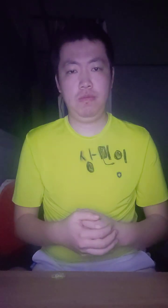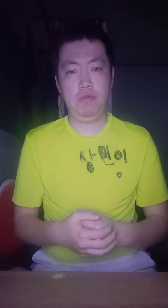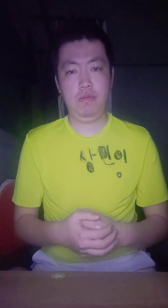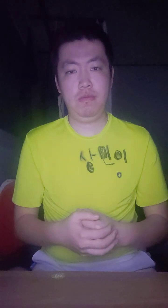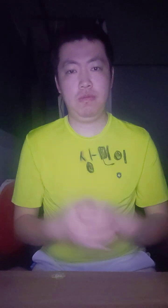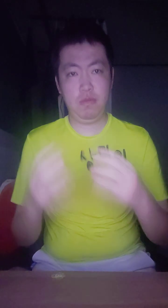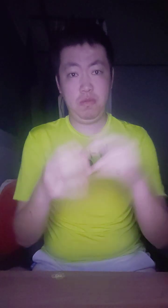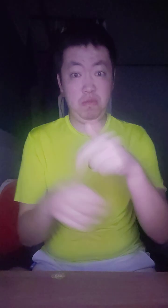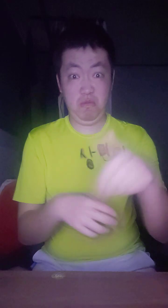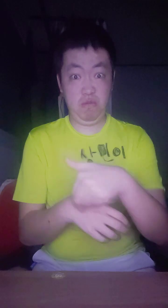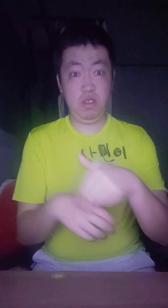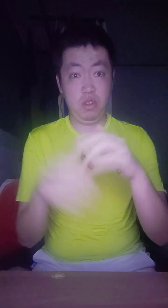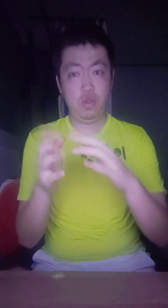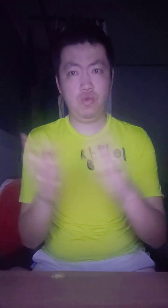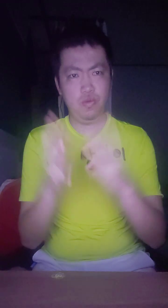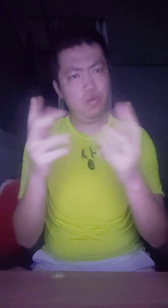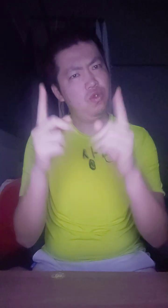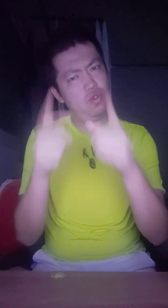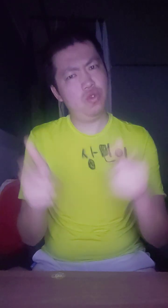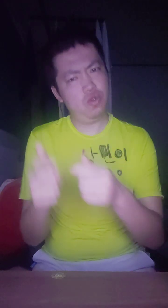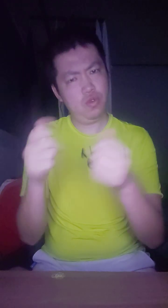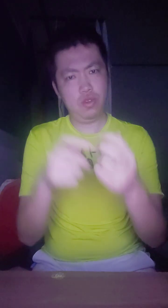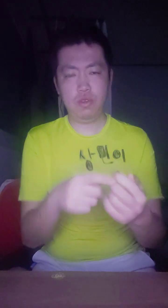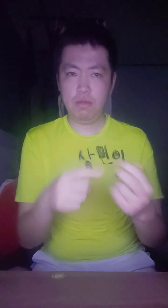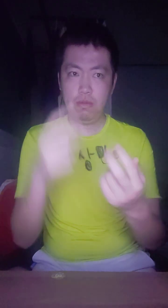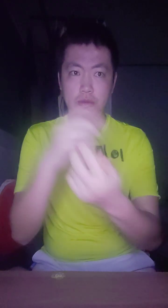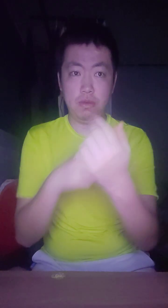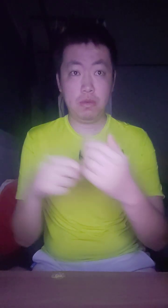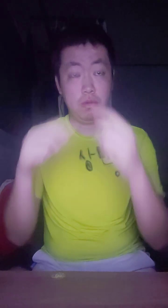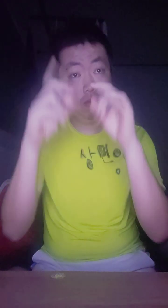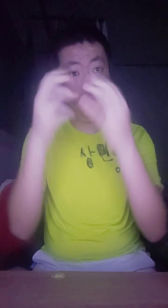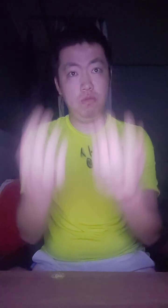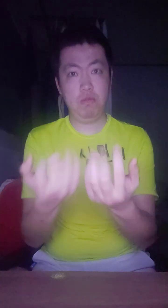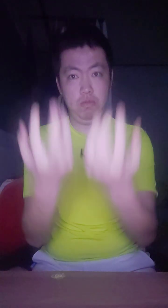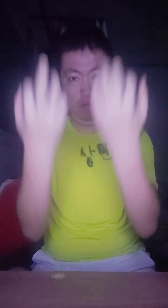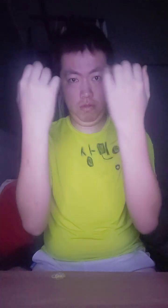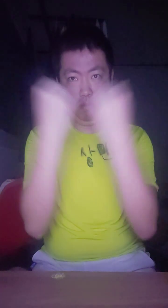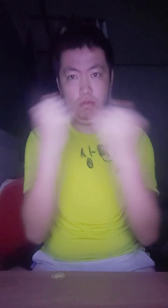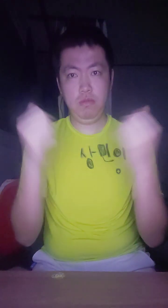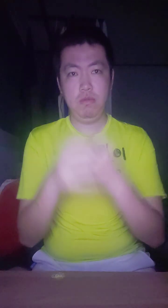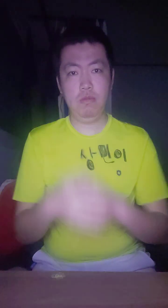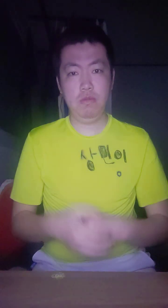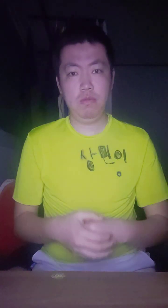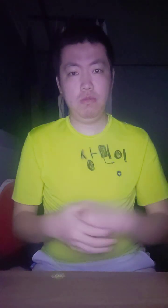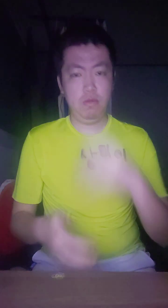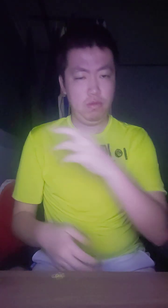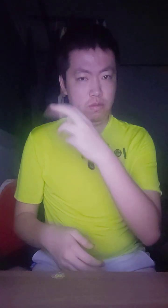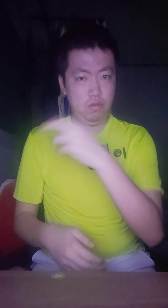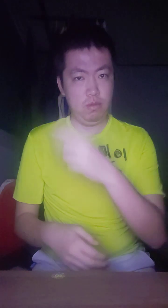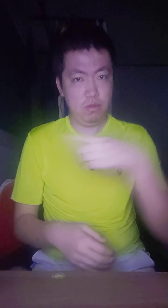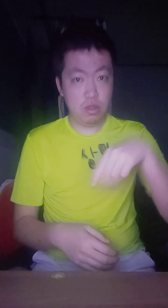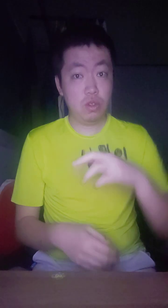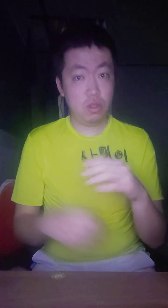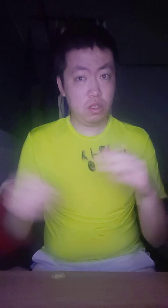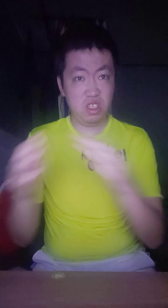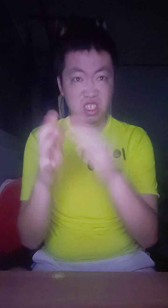버스 정류장에서는 분무기로 뿌리는 듯 미세한 물방울이 뿜어져 나옵니다. 횡단보도와 민도에는 커다란 그늘막을